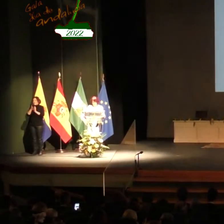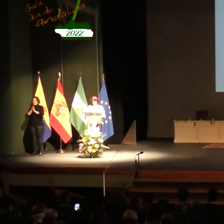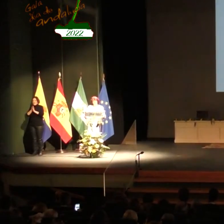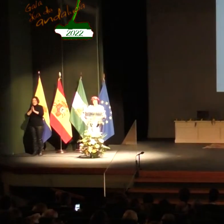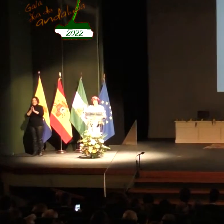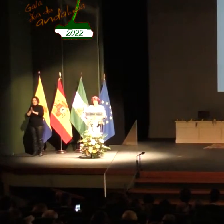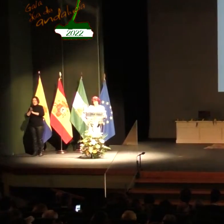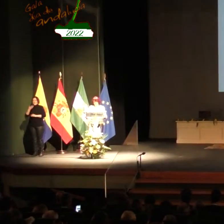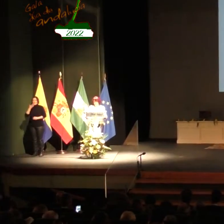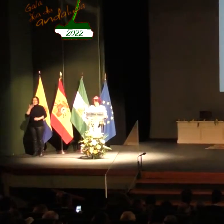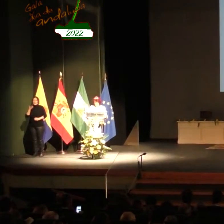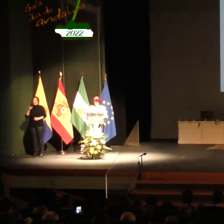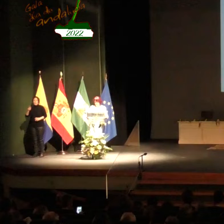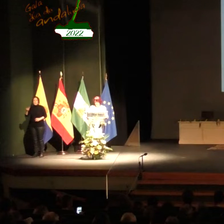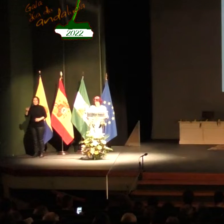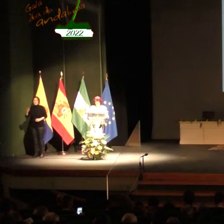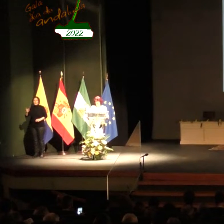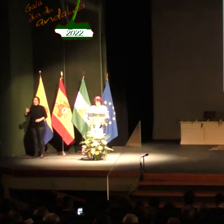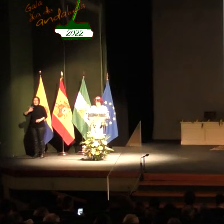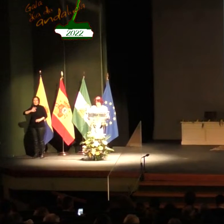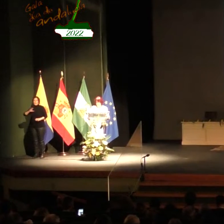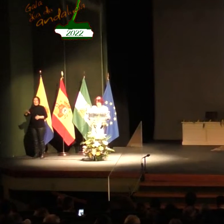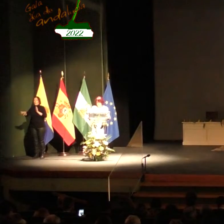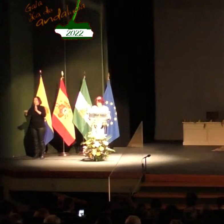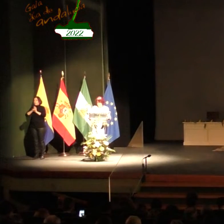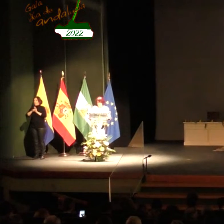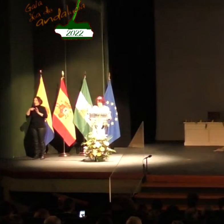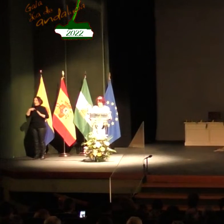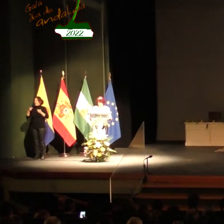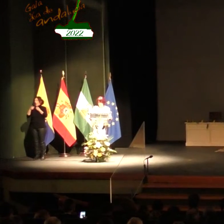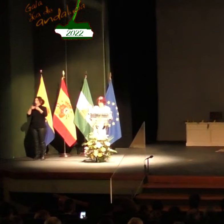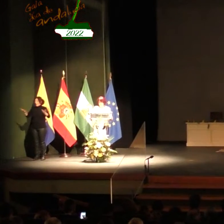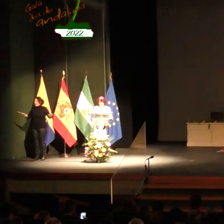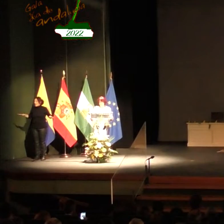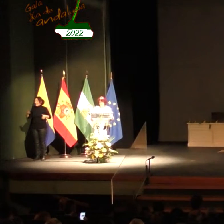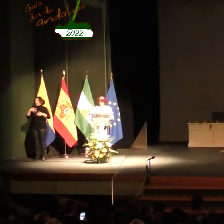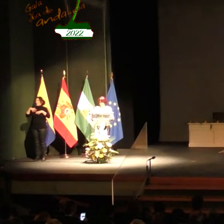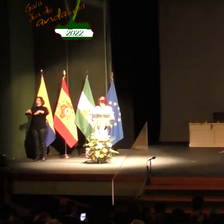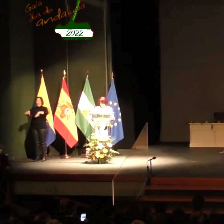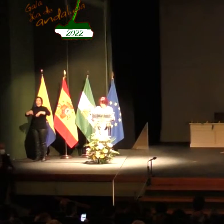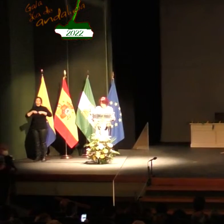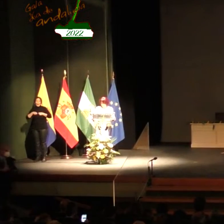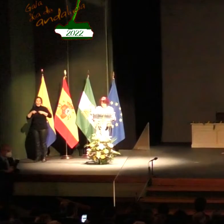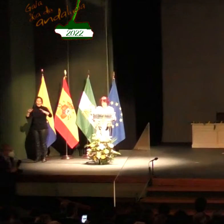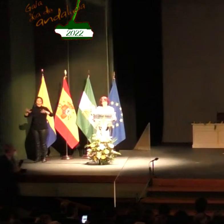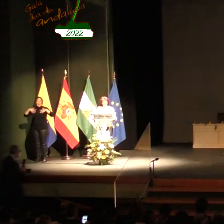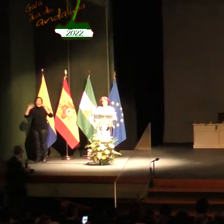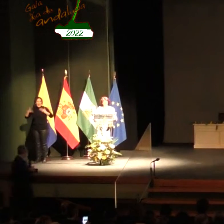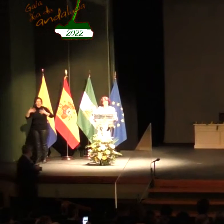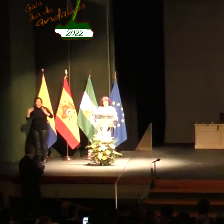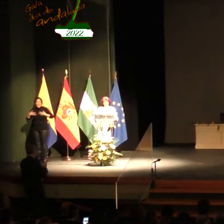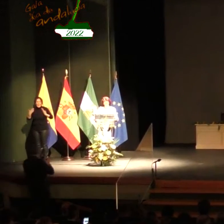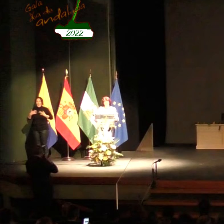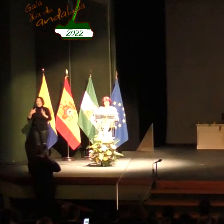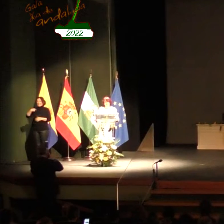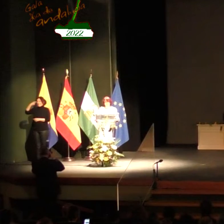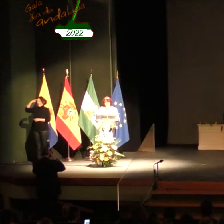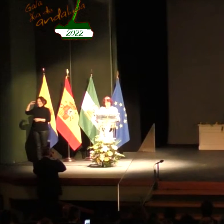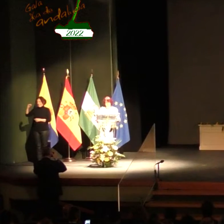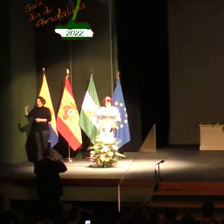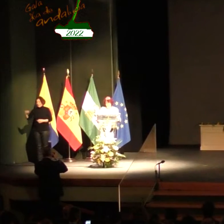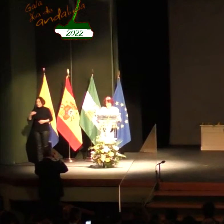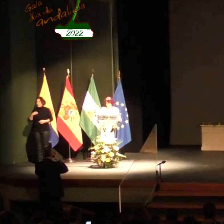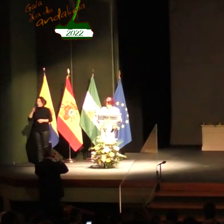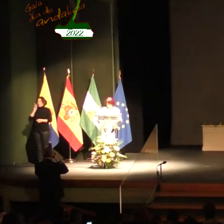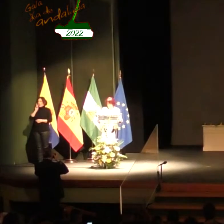ya nos identifica como un pueblo abierto, acogedor, alegre, astuto,